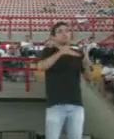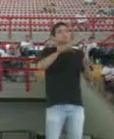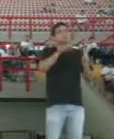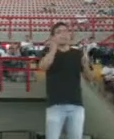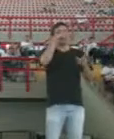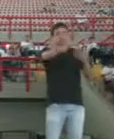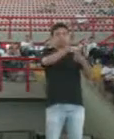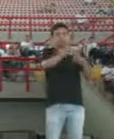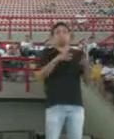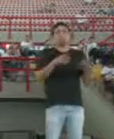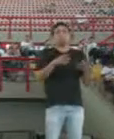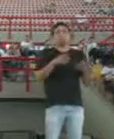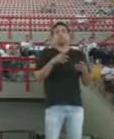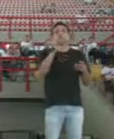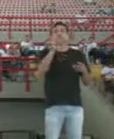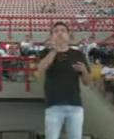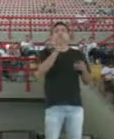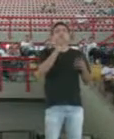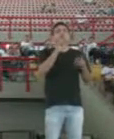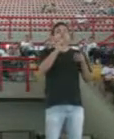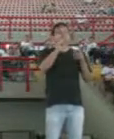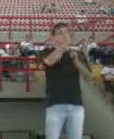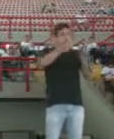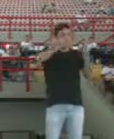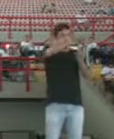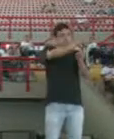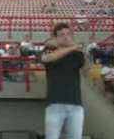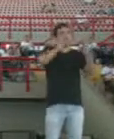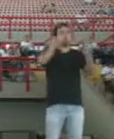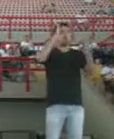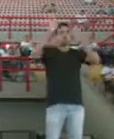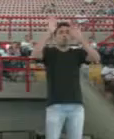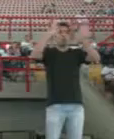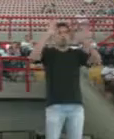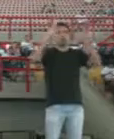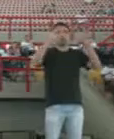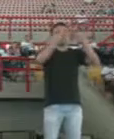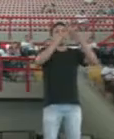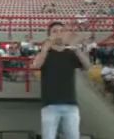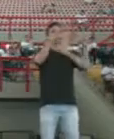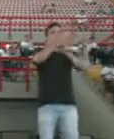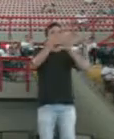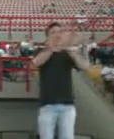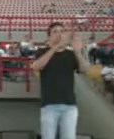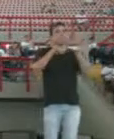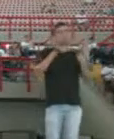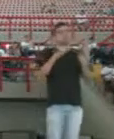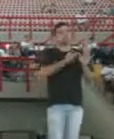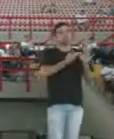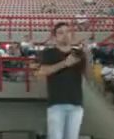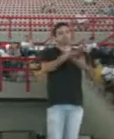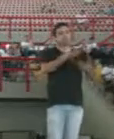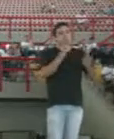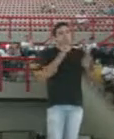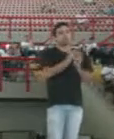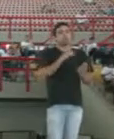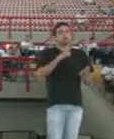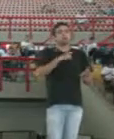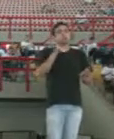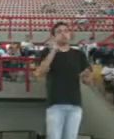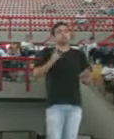volatizada atual. Volatizada é que fica voando, olha, voando. O texto não é sobre afetividade, principalmente que eles